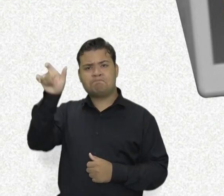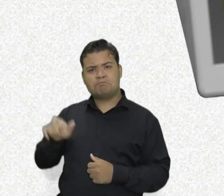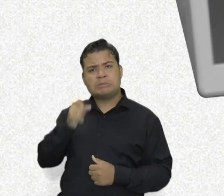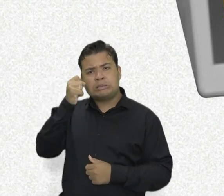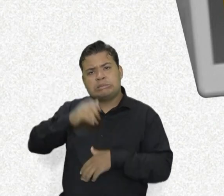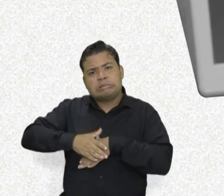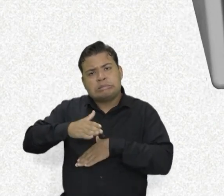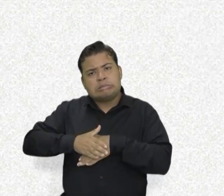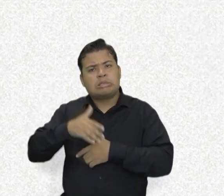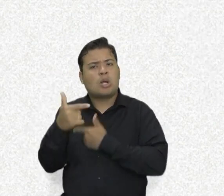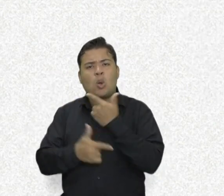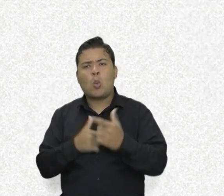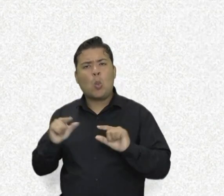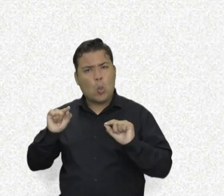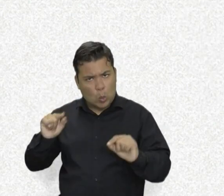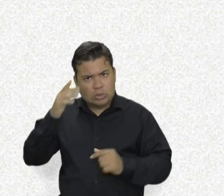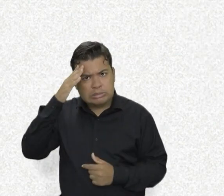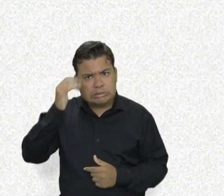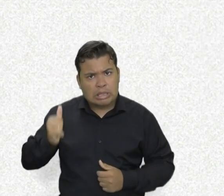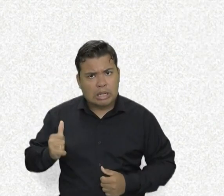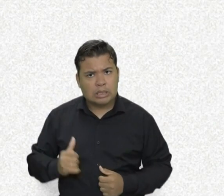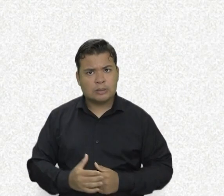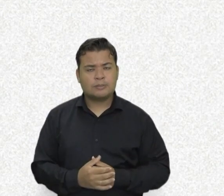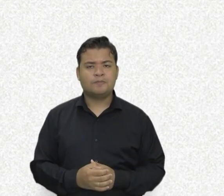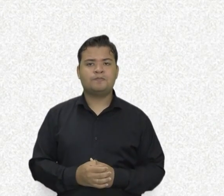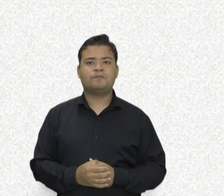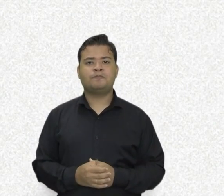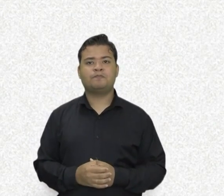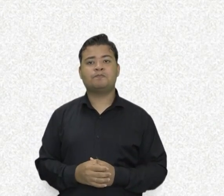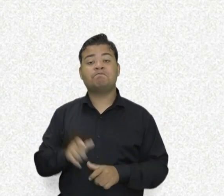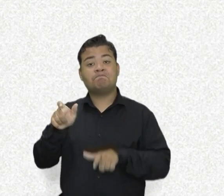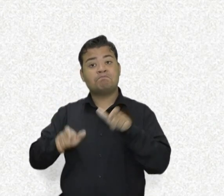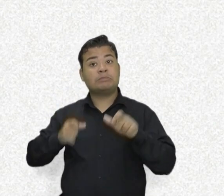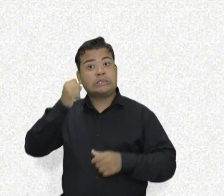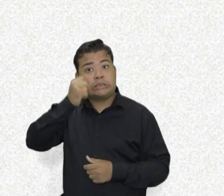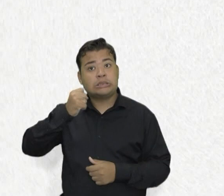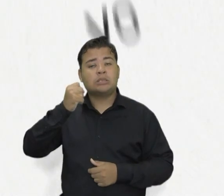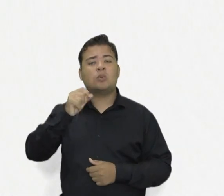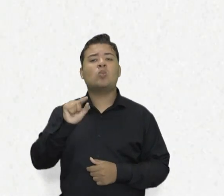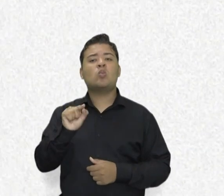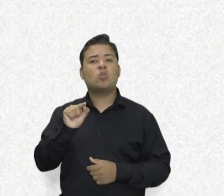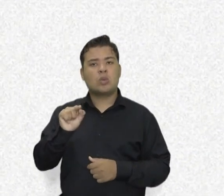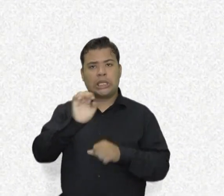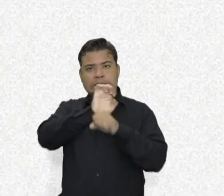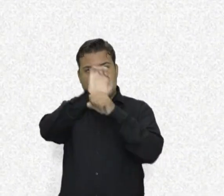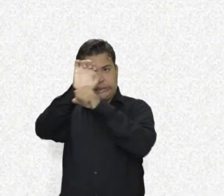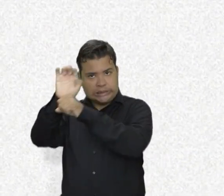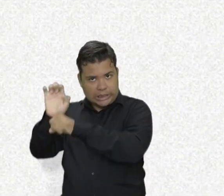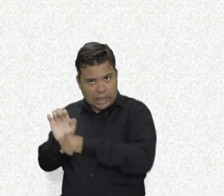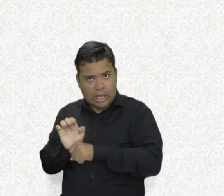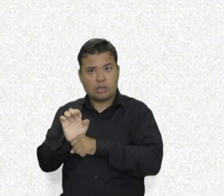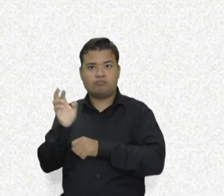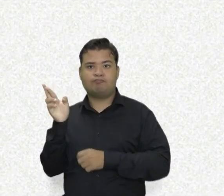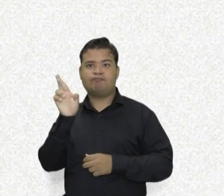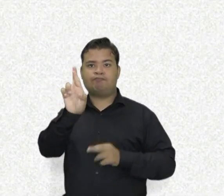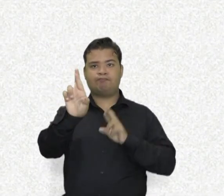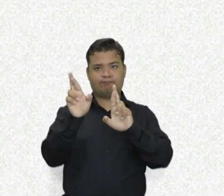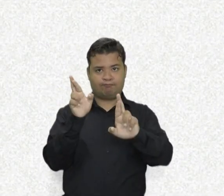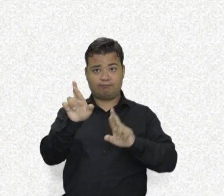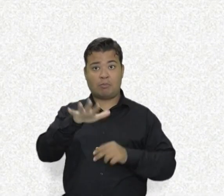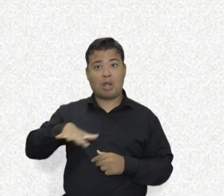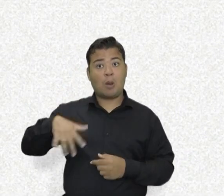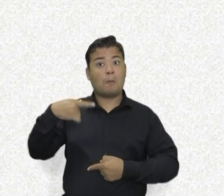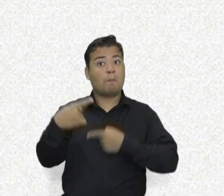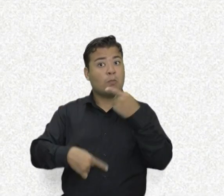República. Mas você sabe o que faz um senador ou uma senadora? Senadores e senadoras são